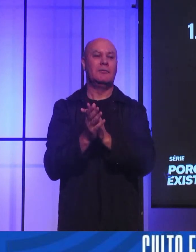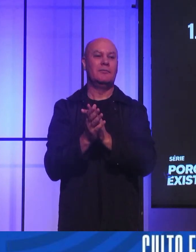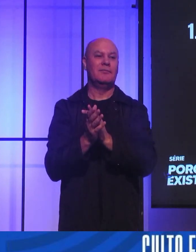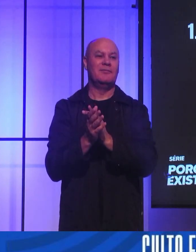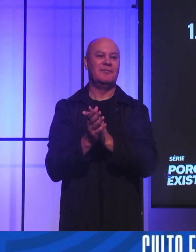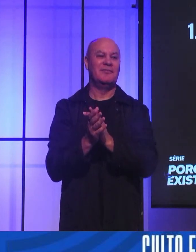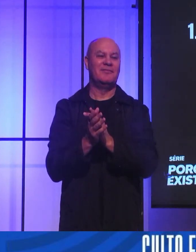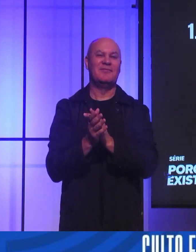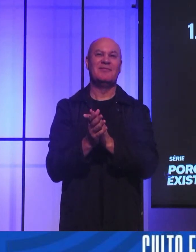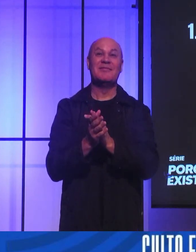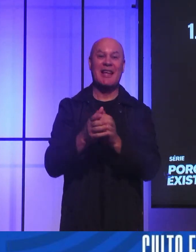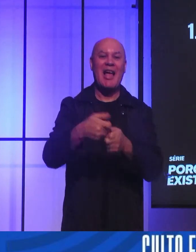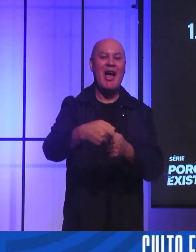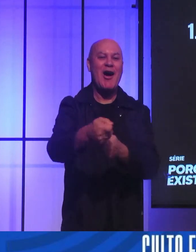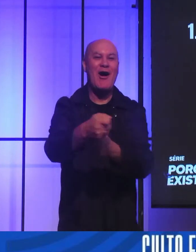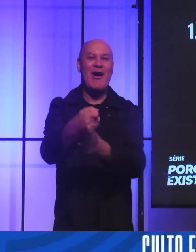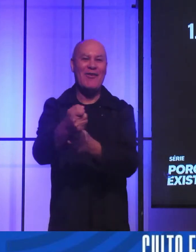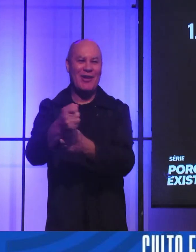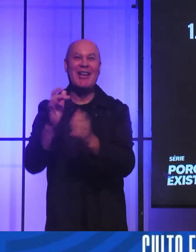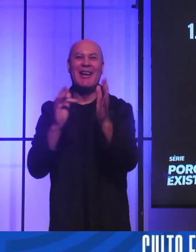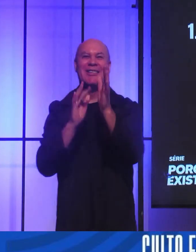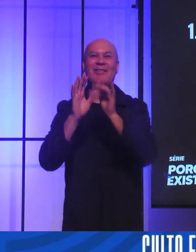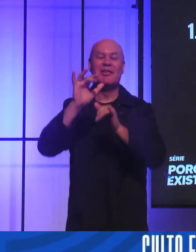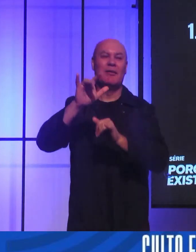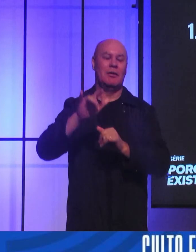descansar, certo? Só isso.